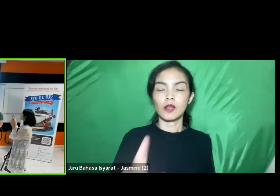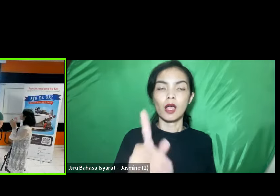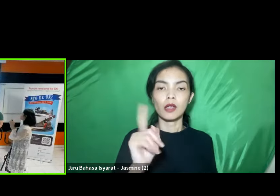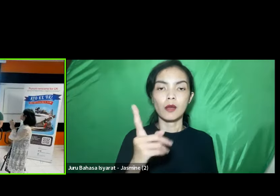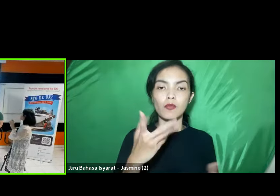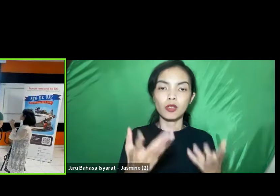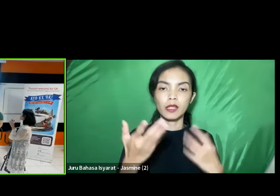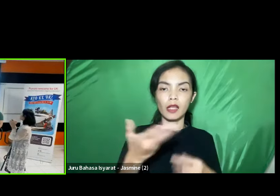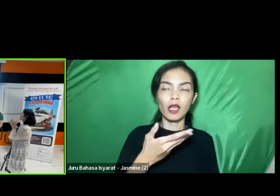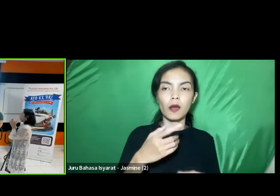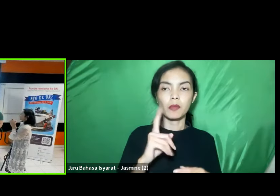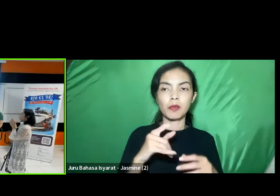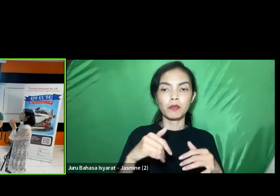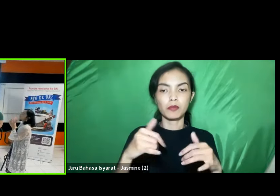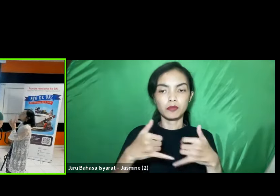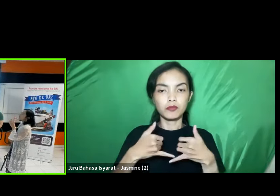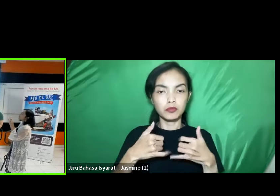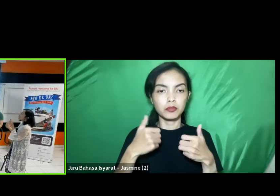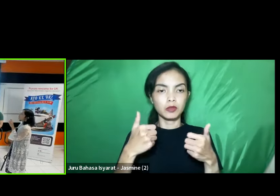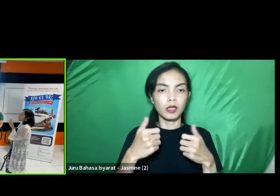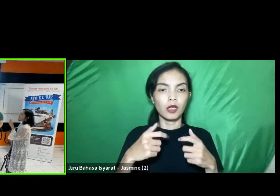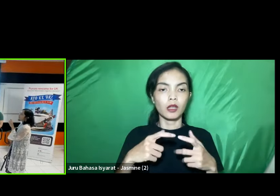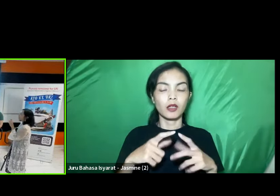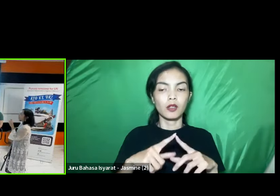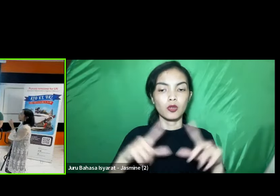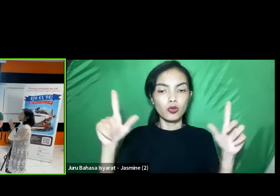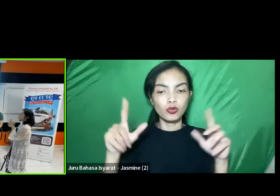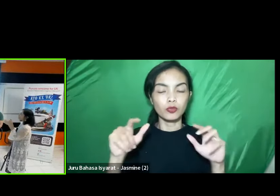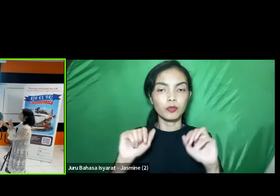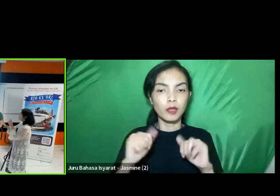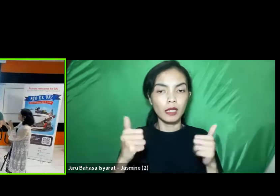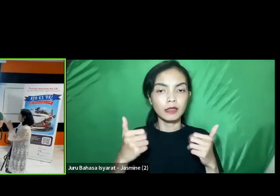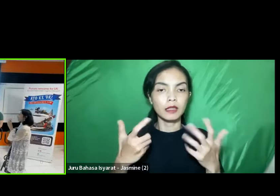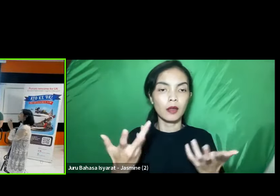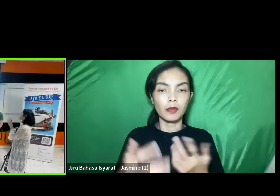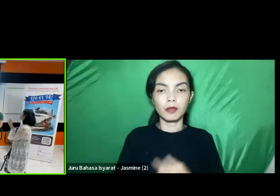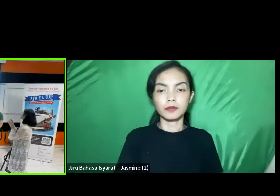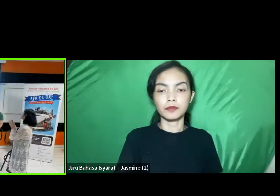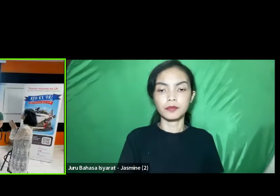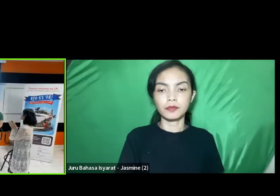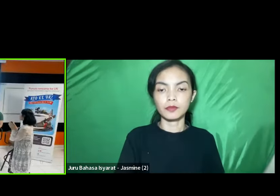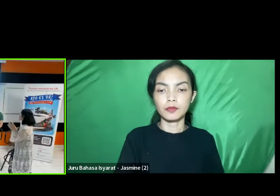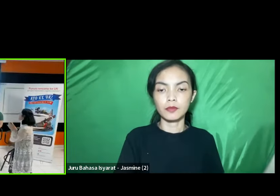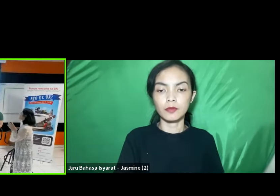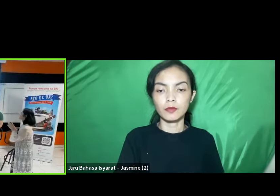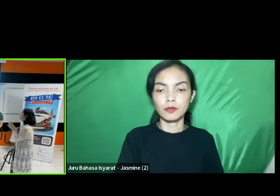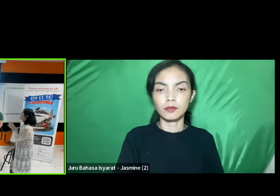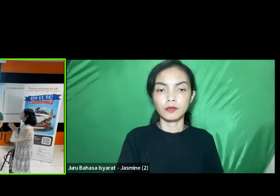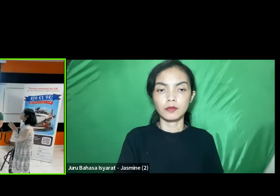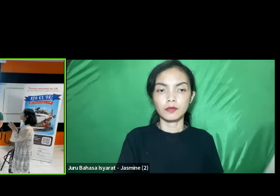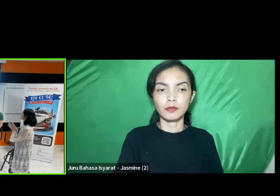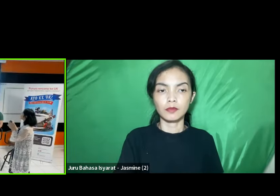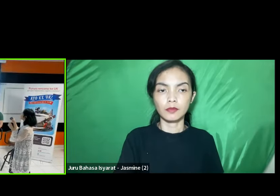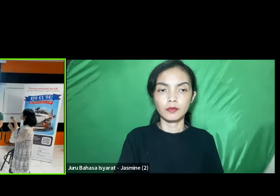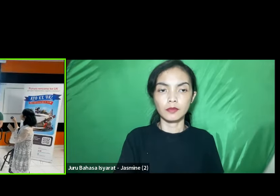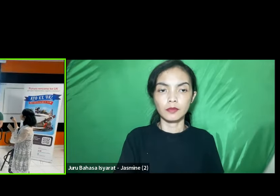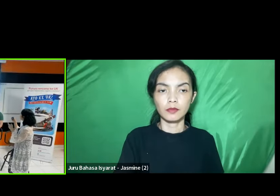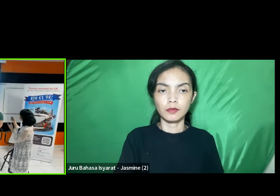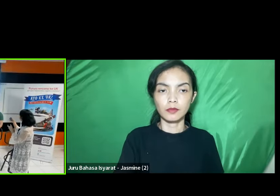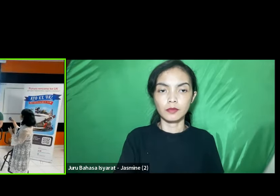kunci sakti lulus atau Apun atau mungking stat dari kakakkakak